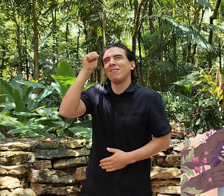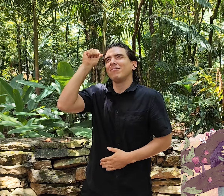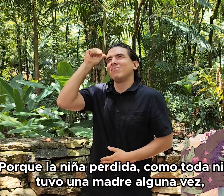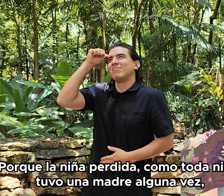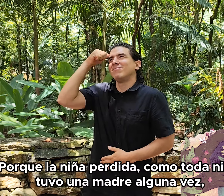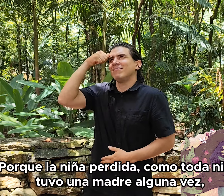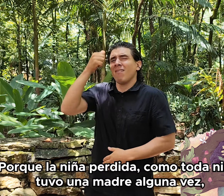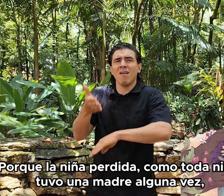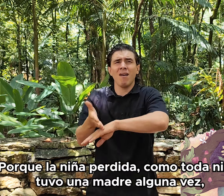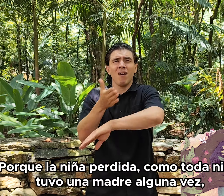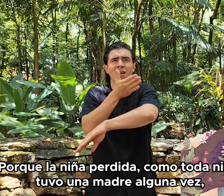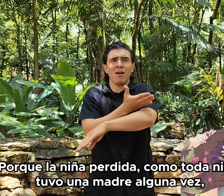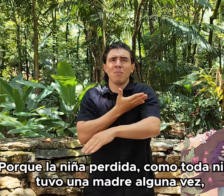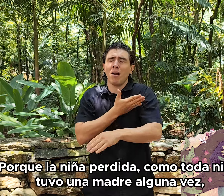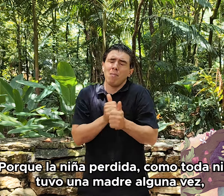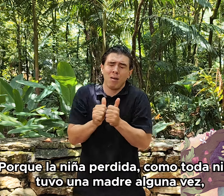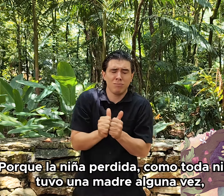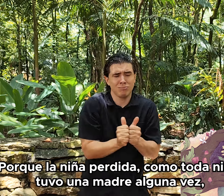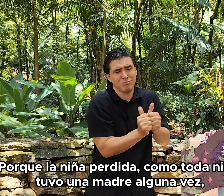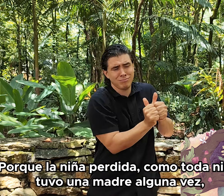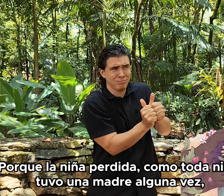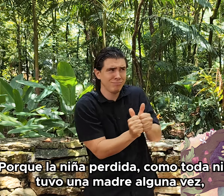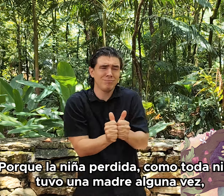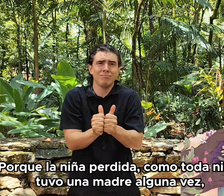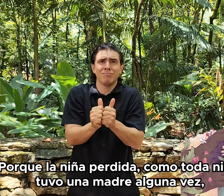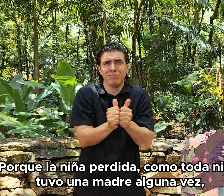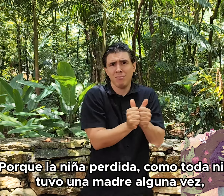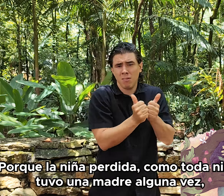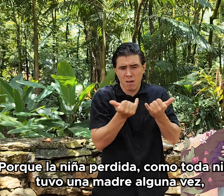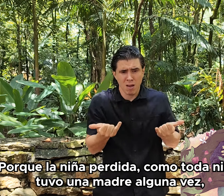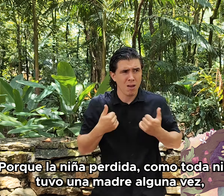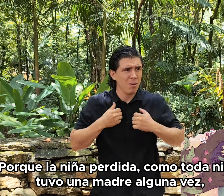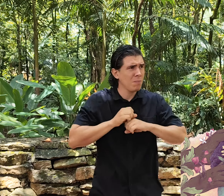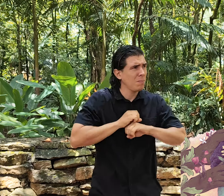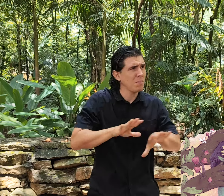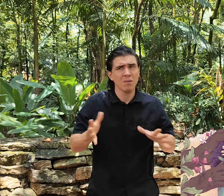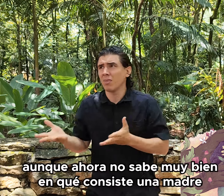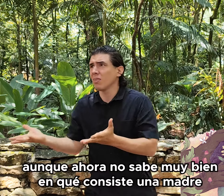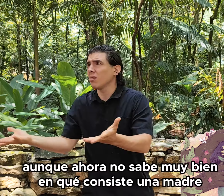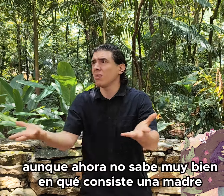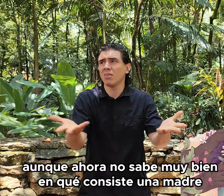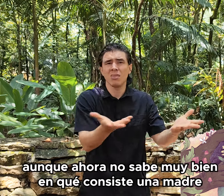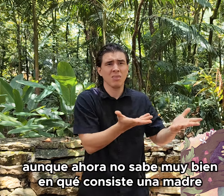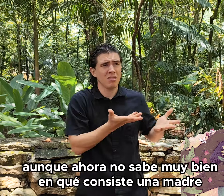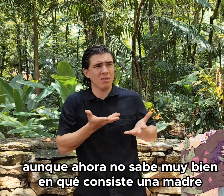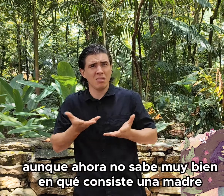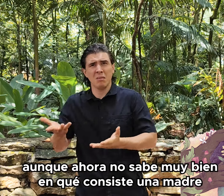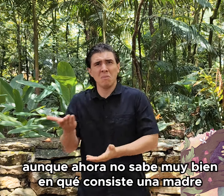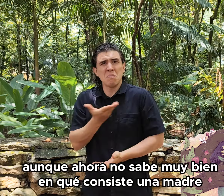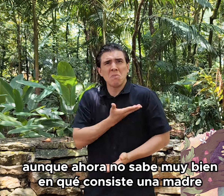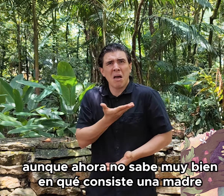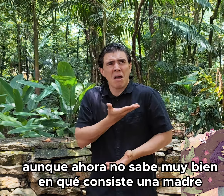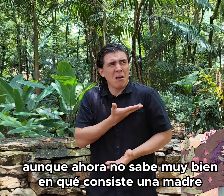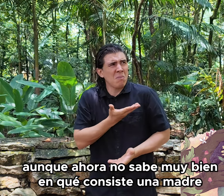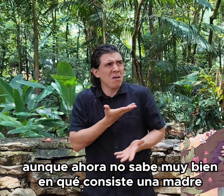Porque la niña perdida, como toda niña, tuvo una madre alguna vez. Aunque ahora no sabe muy bien en qué